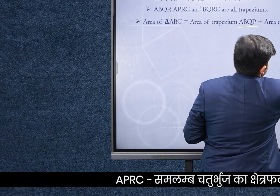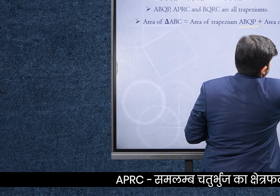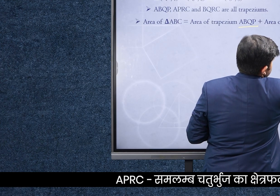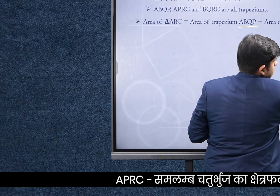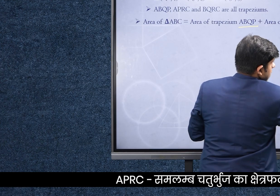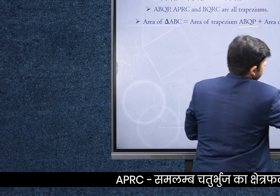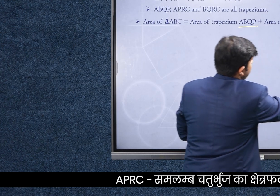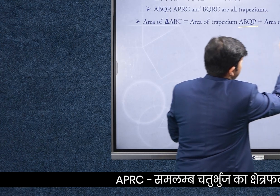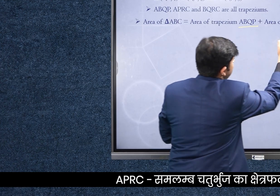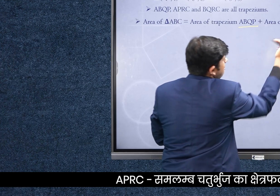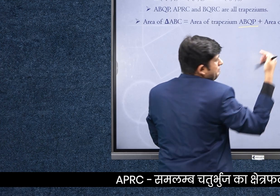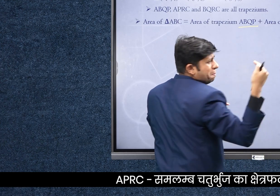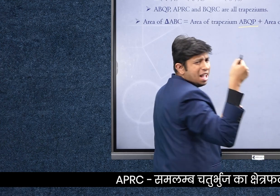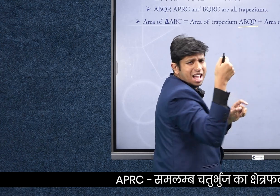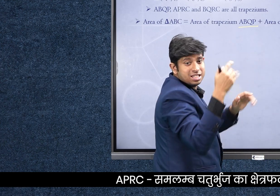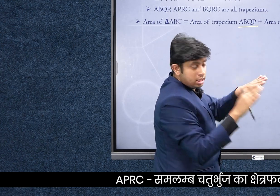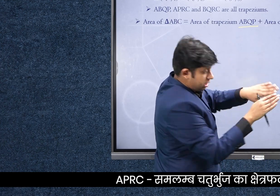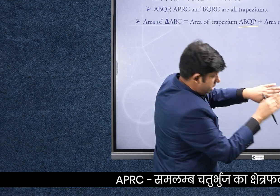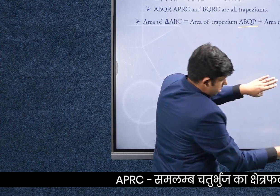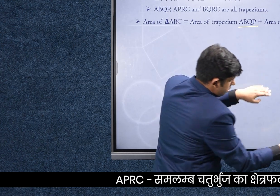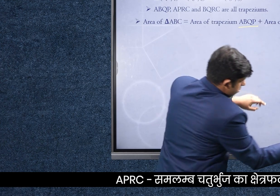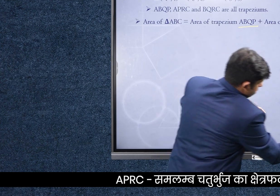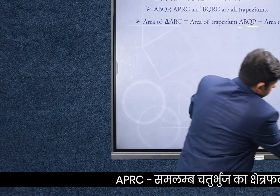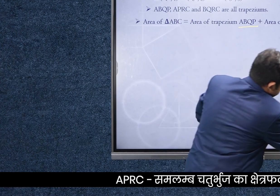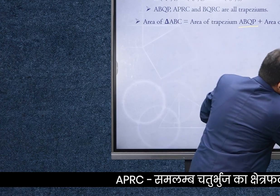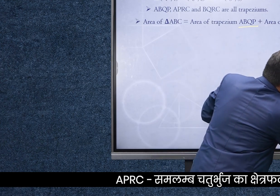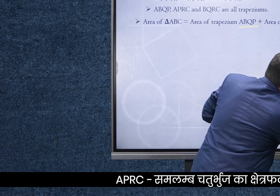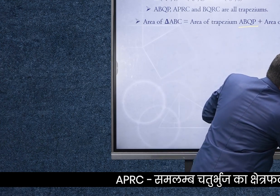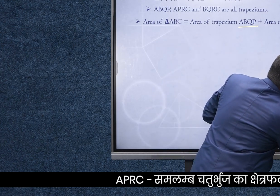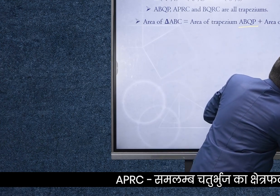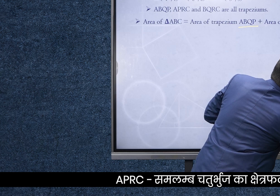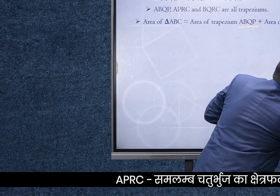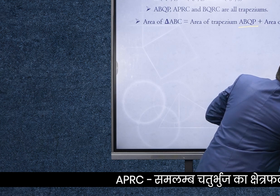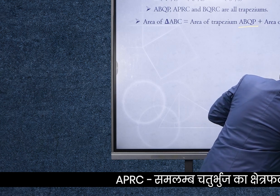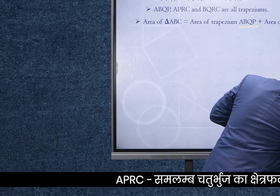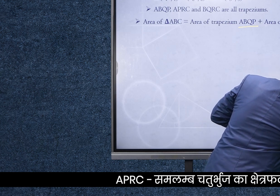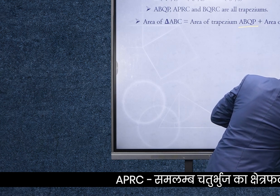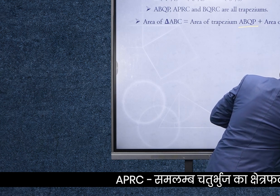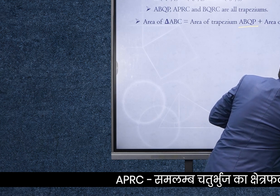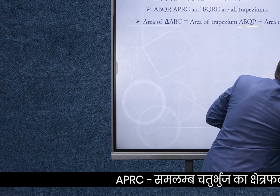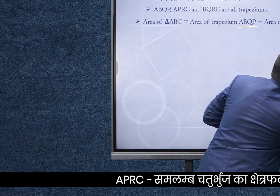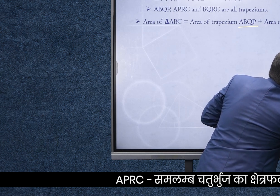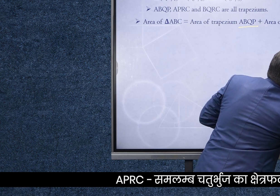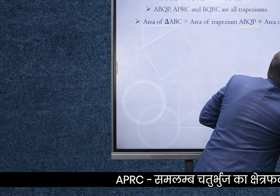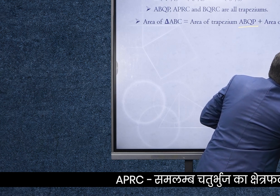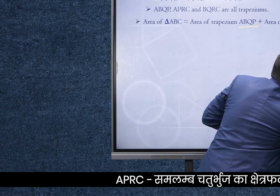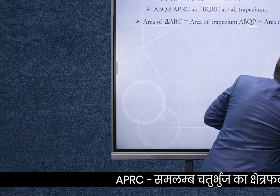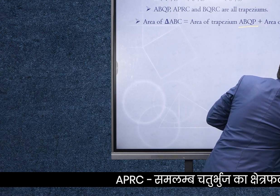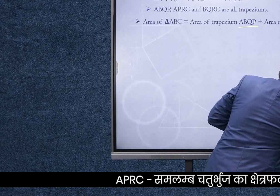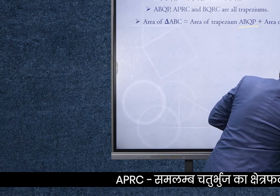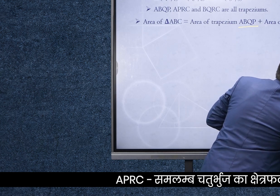ए पी आर सी माइनस समलंब चतुर्भुज का क्षेत्रफल बी क्यू आर सी।